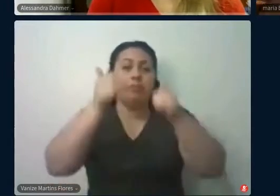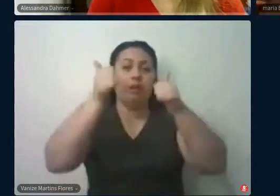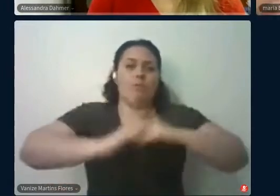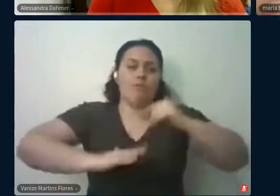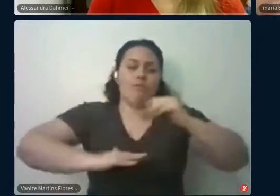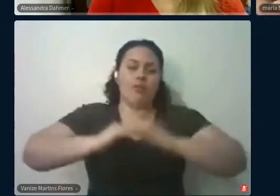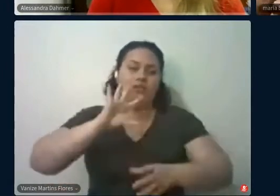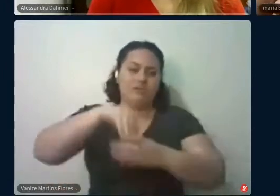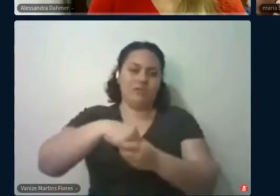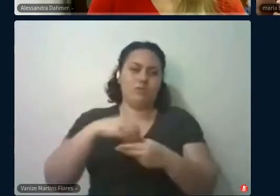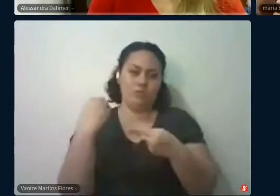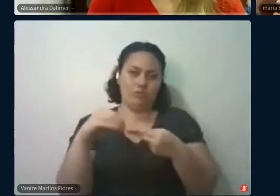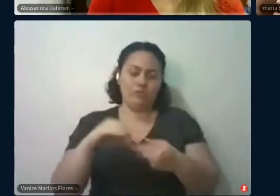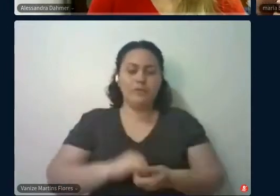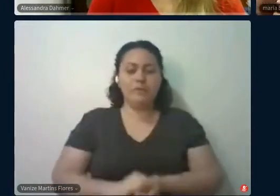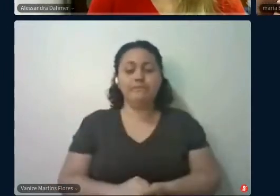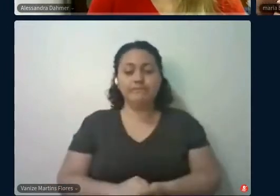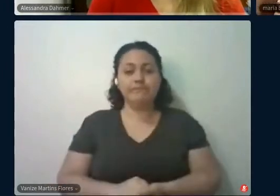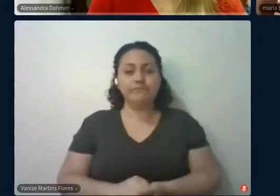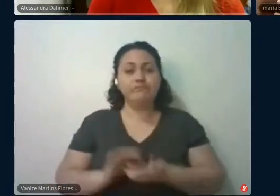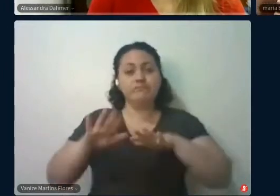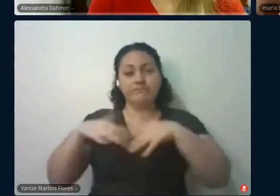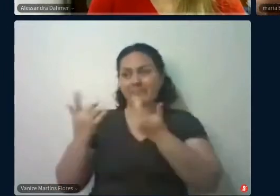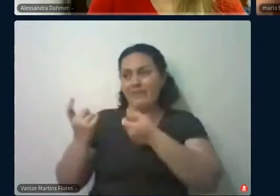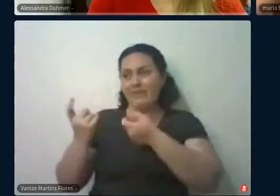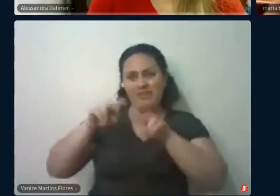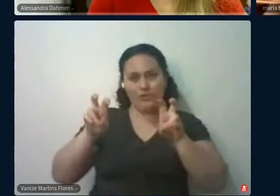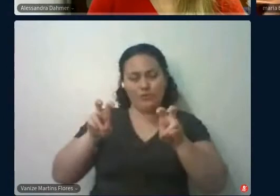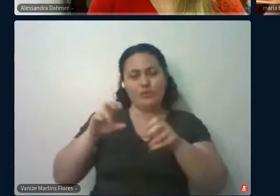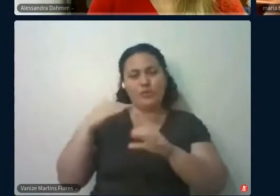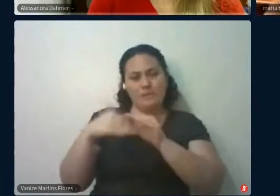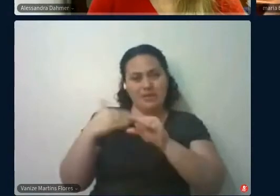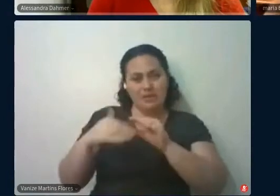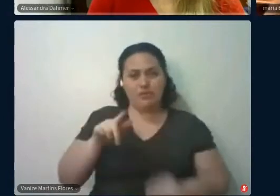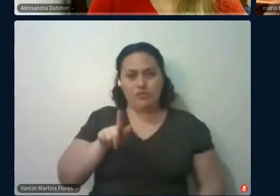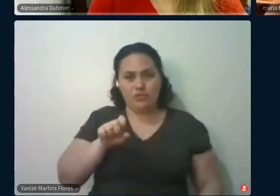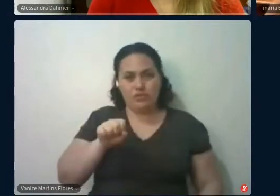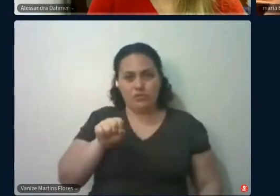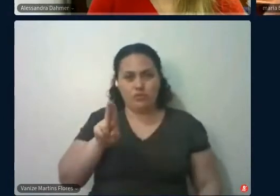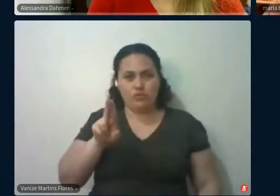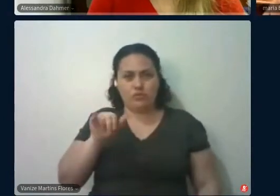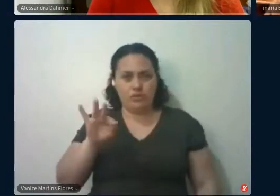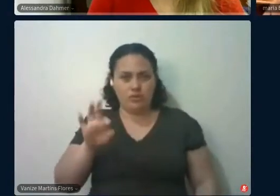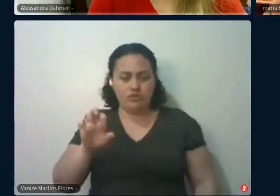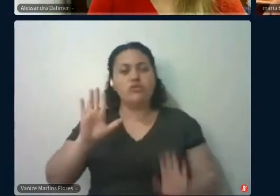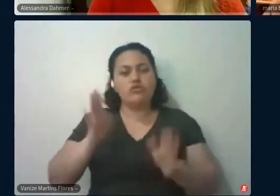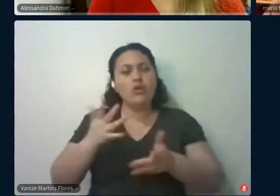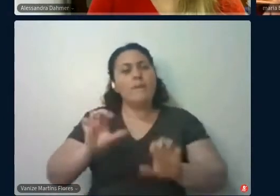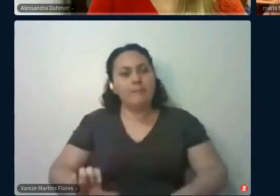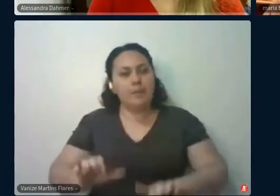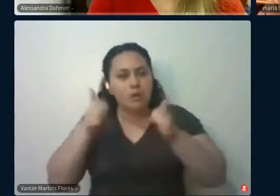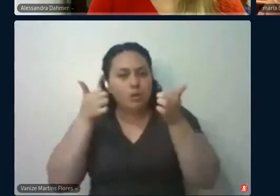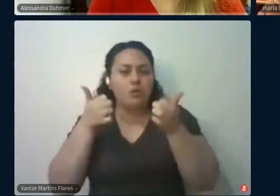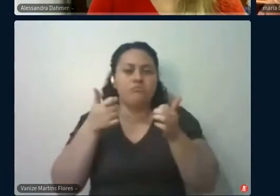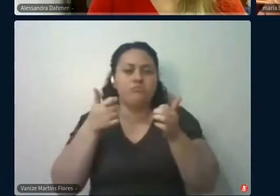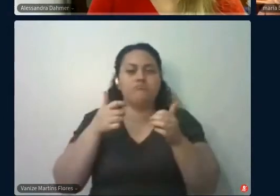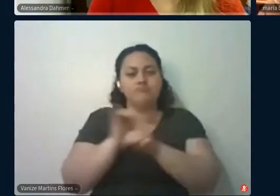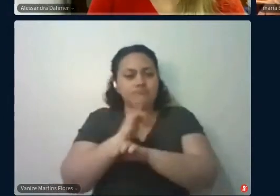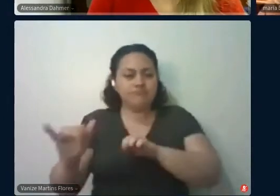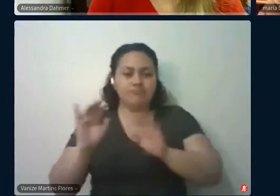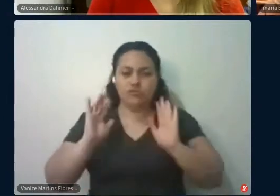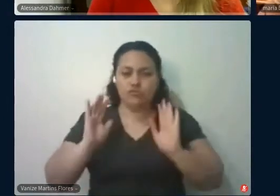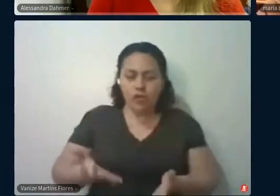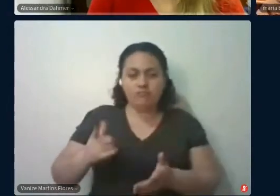G Suite, além das questões técnicas que a gente tem melhorado e mudado na UFSPA para permitir o EAD, a gente tem trabalhado fortemente